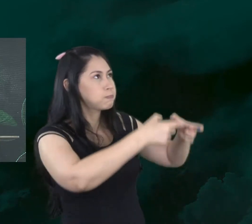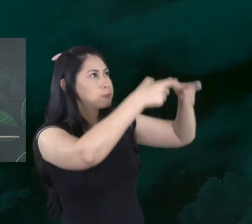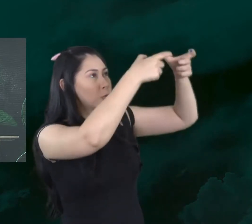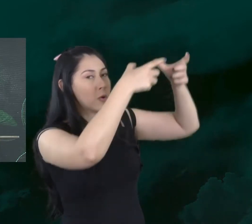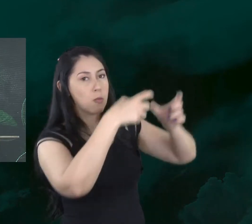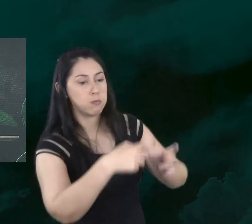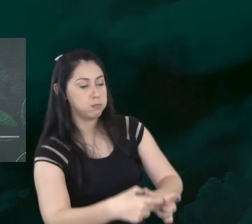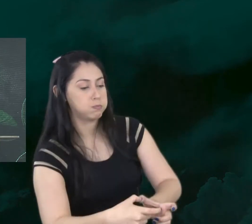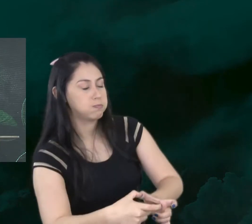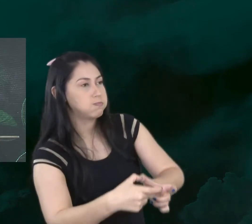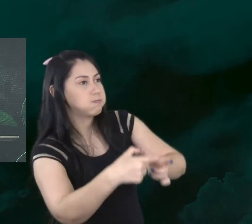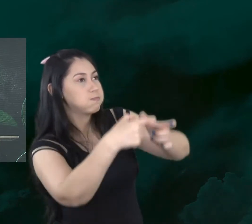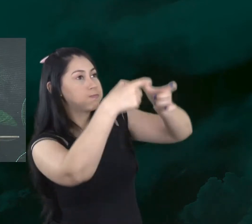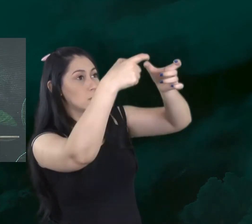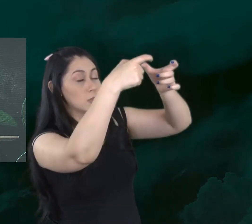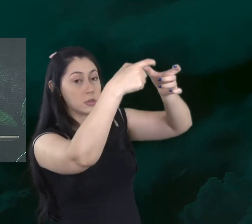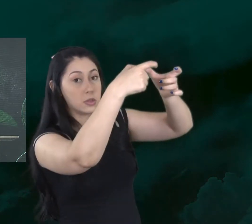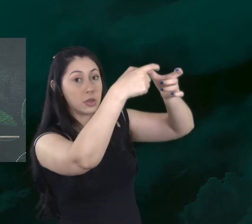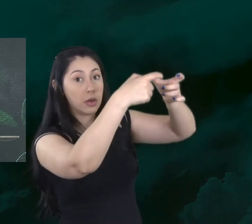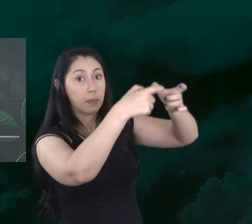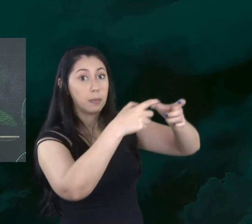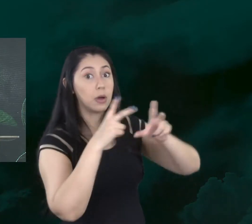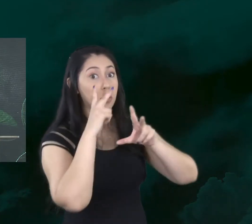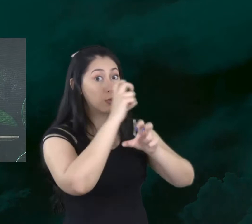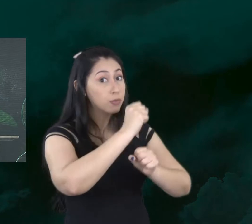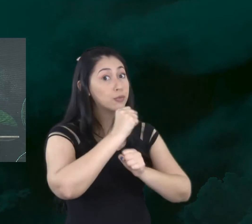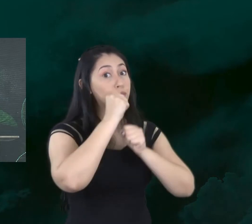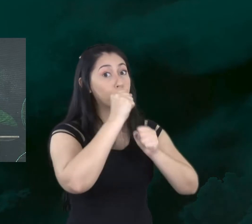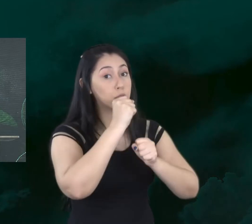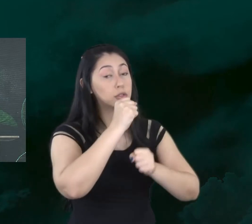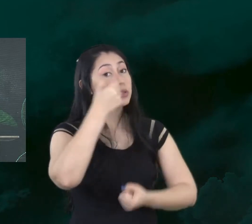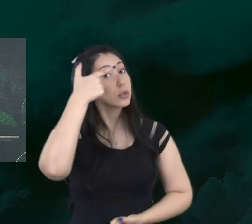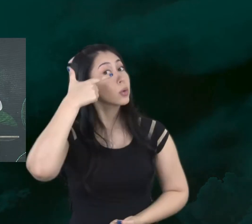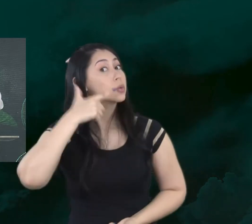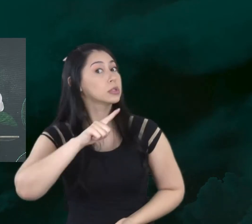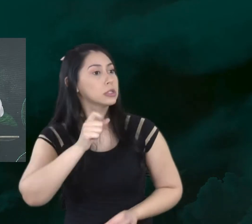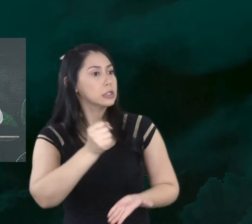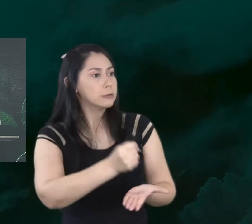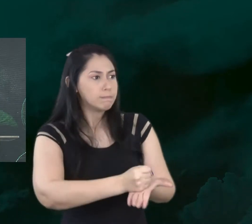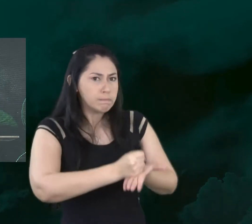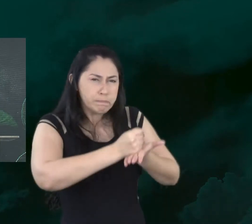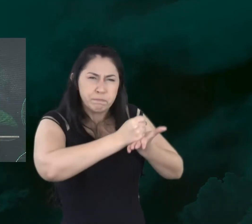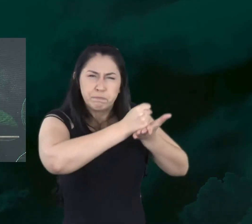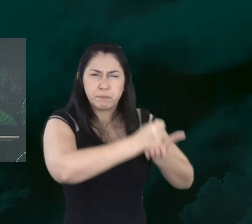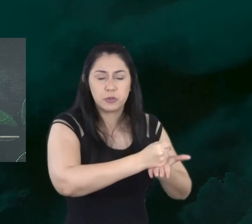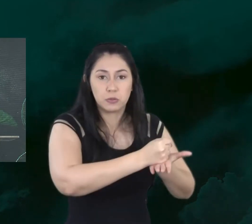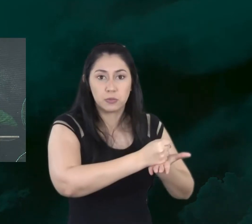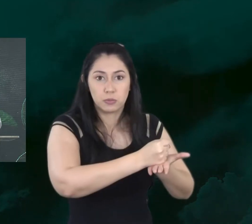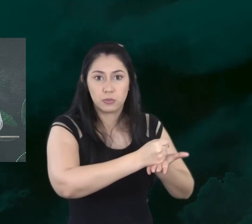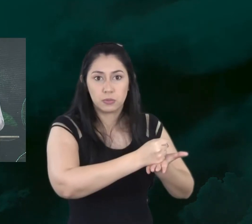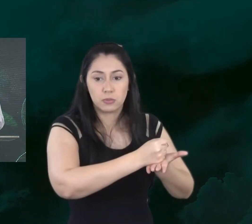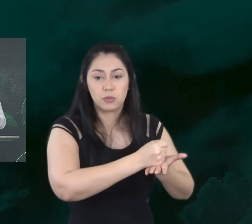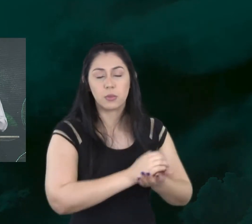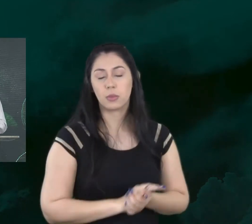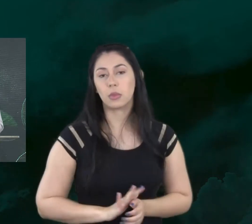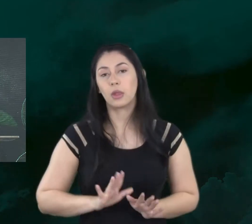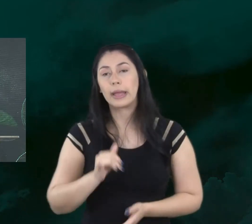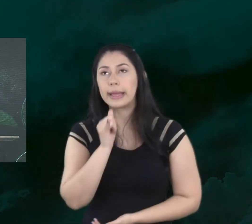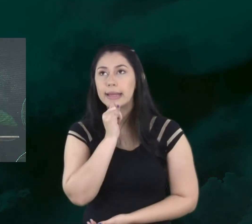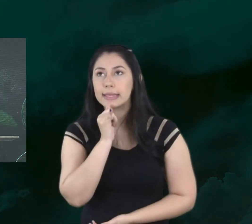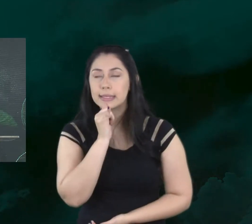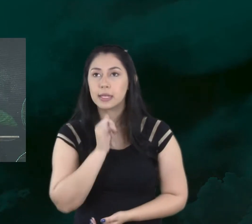edifício em si, para suportar, para sustentar, né, aquele edifício. Por